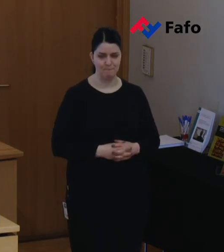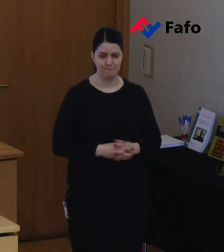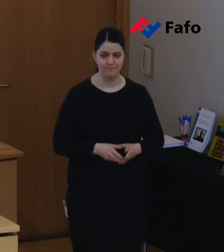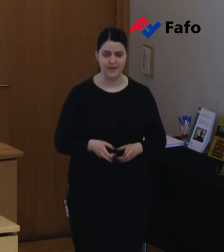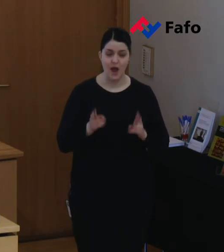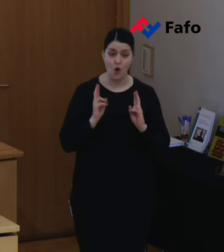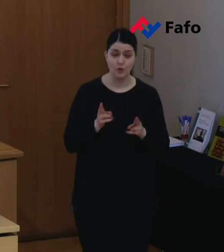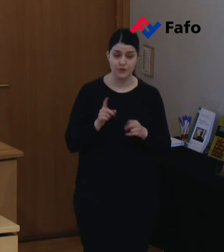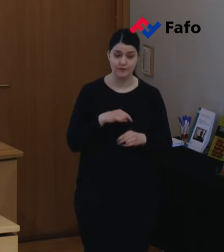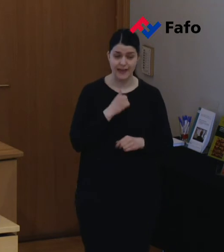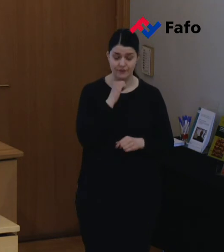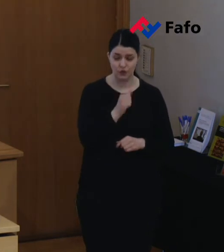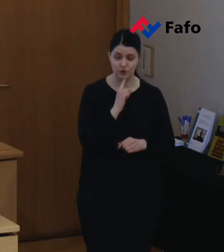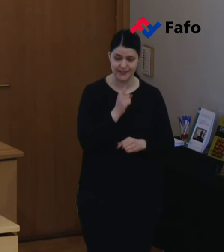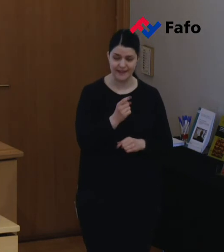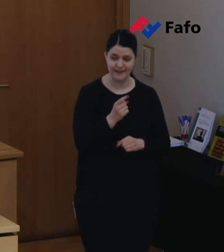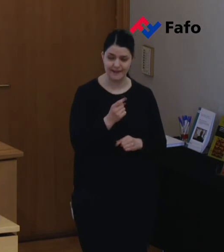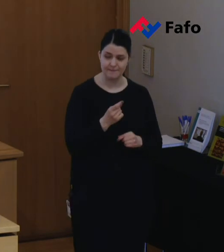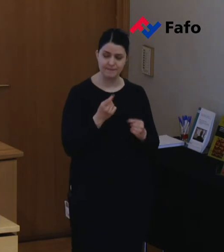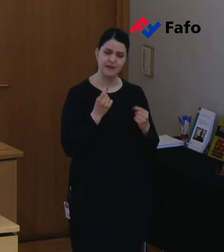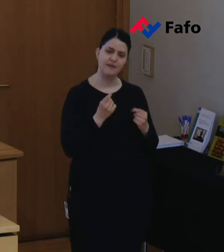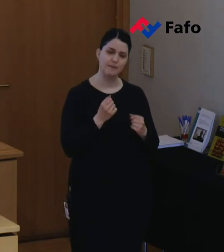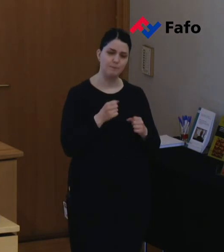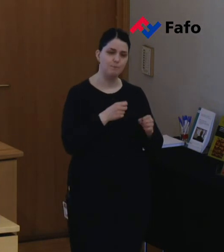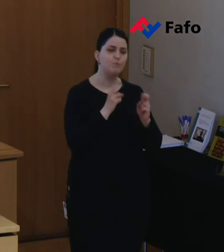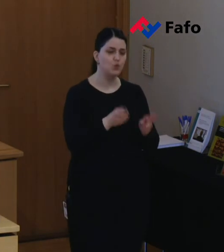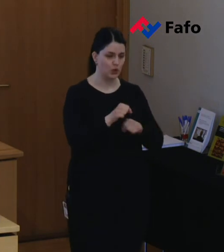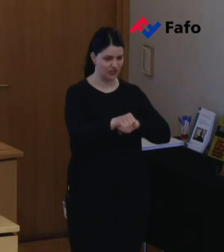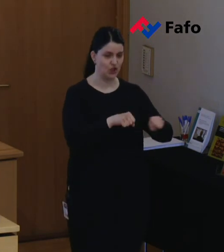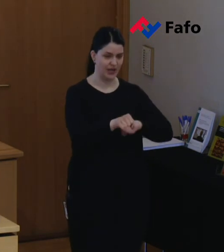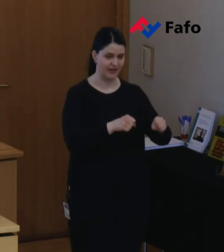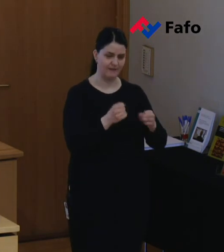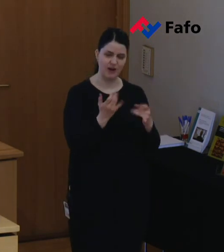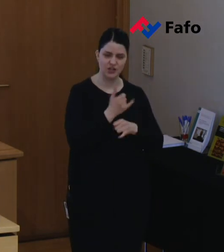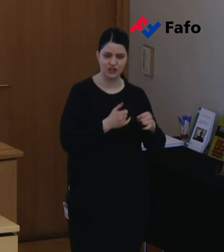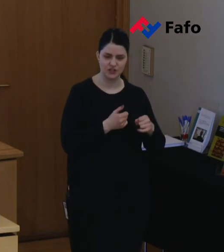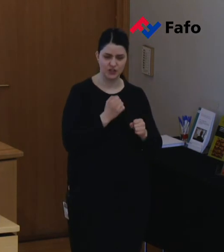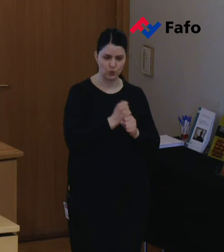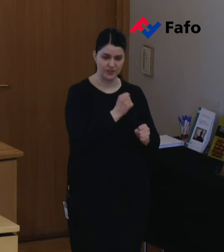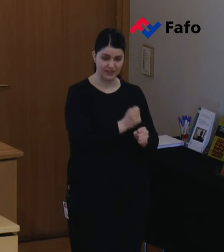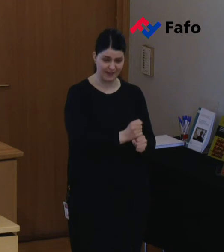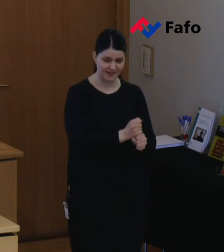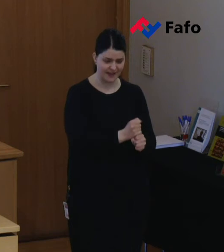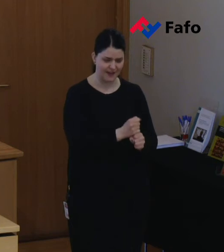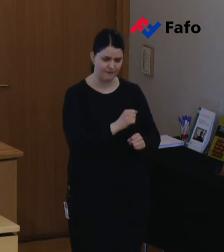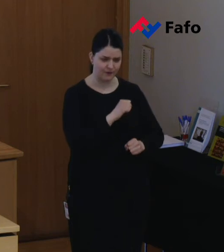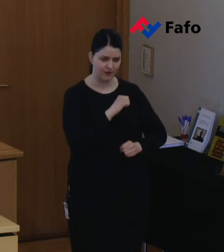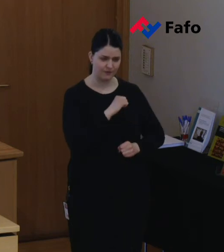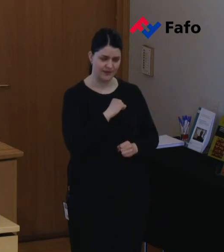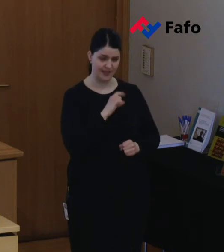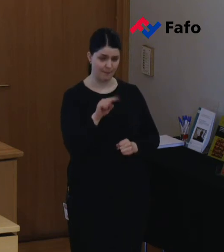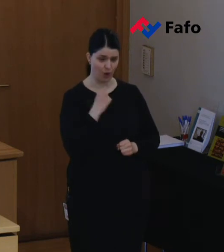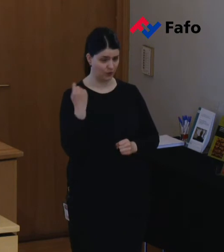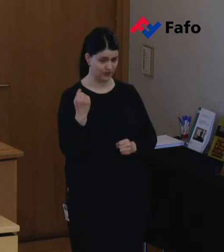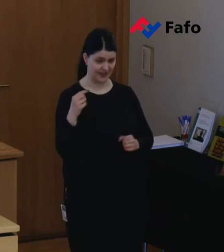Og så må vi jobbe videre med hva det i praksis er med brukerstyring. Hva konsekvenser det er. For det nytter så lite om det bare med i teamet så